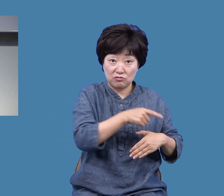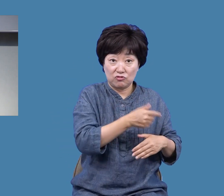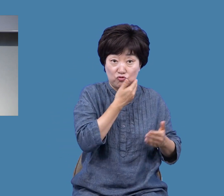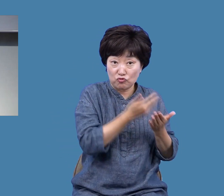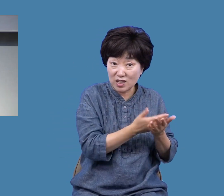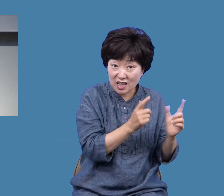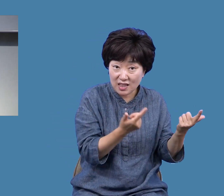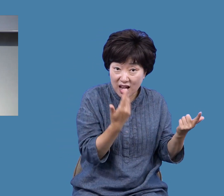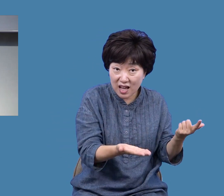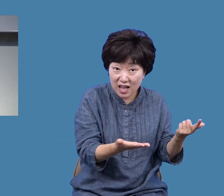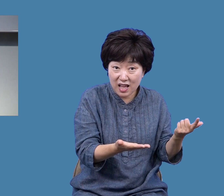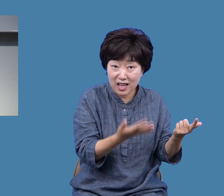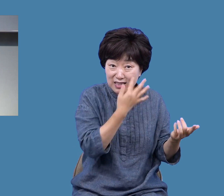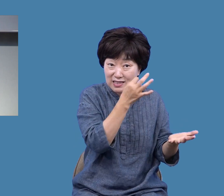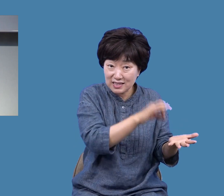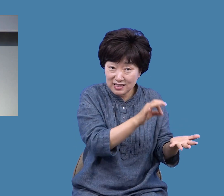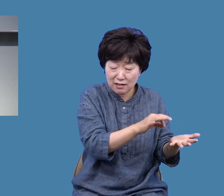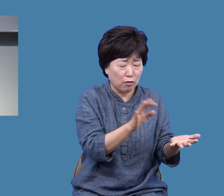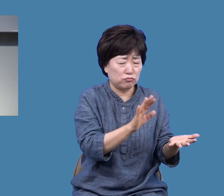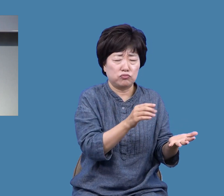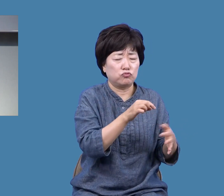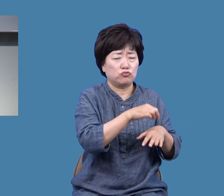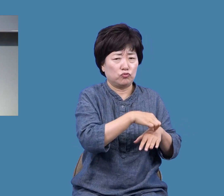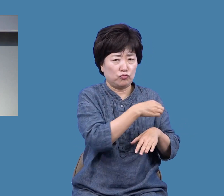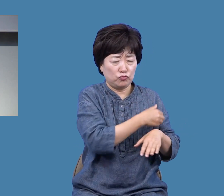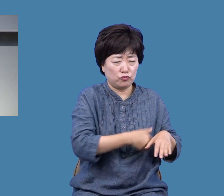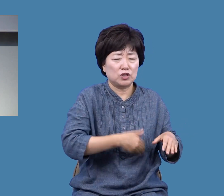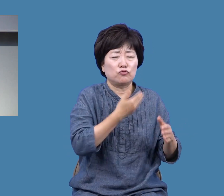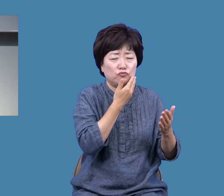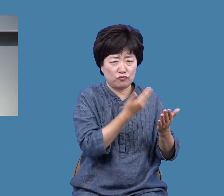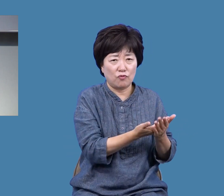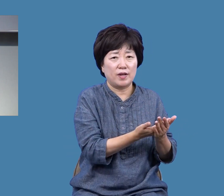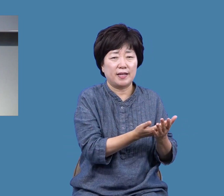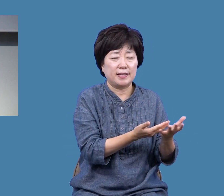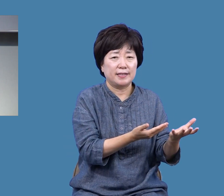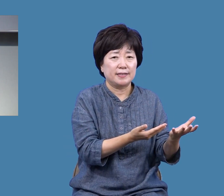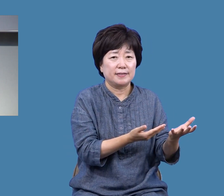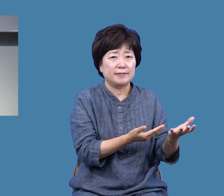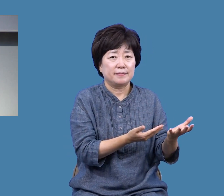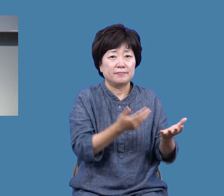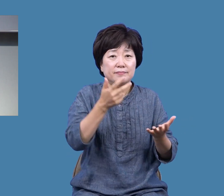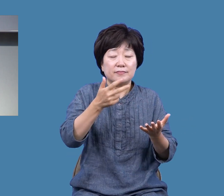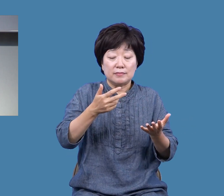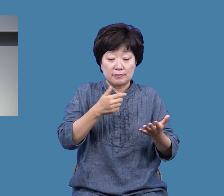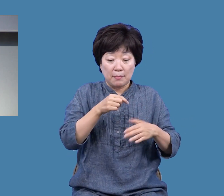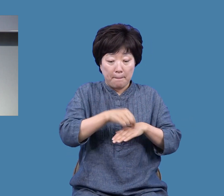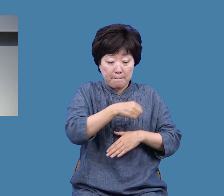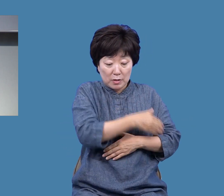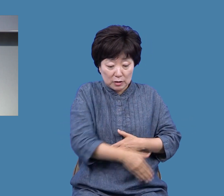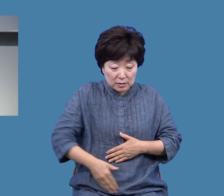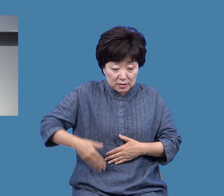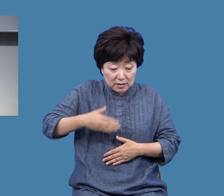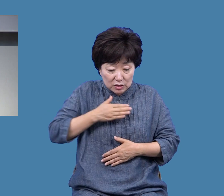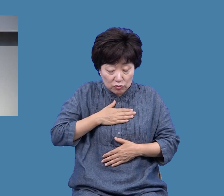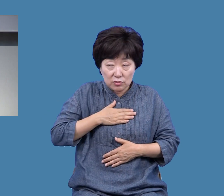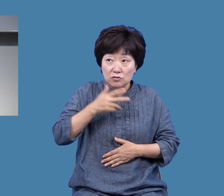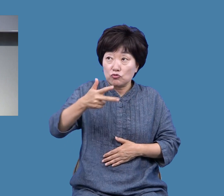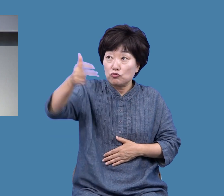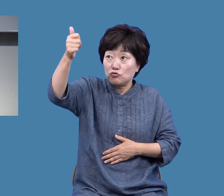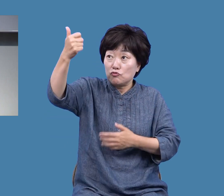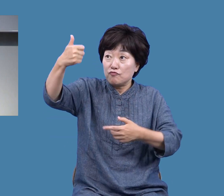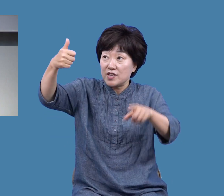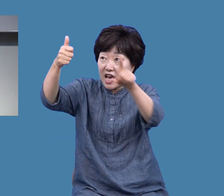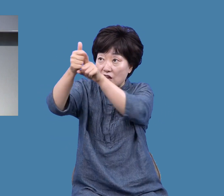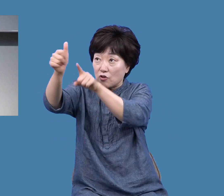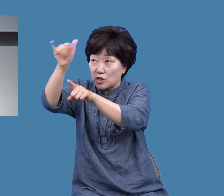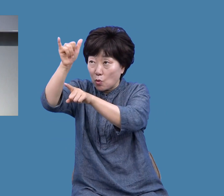그렇진 않습니다. 육이 굉장히 중요합니다. 오늘 이제 그 얘기를 할 텐데, 주는 몸을 위하여 계시대요. 우리 몸은